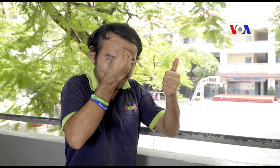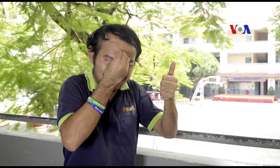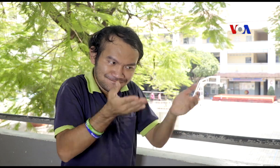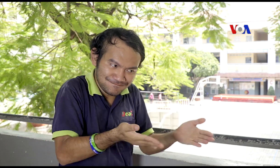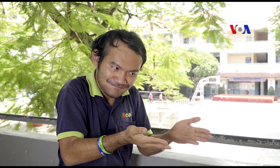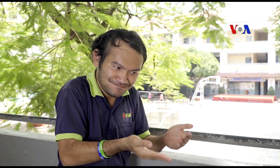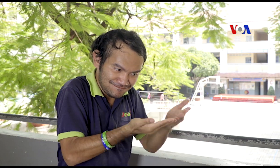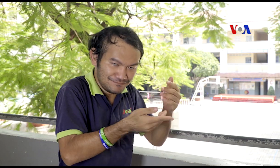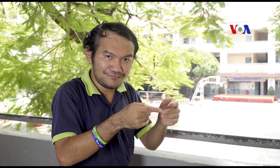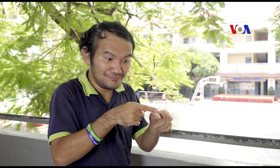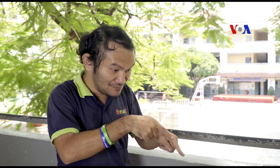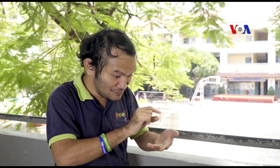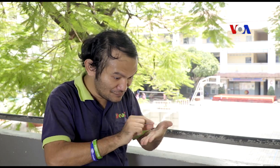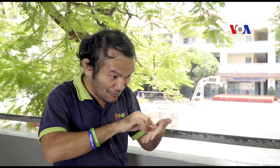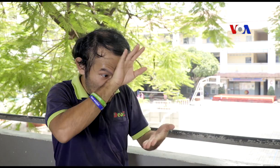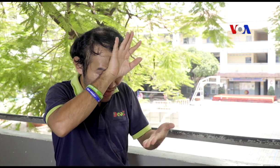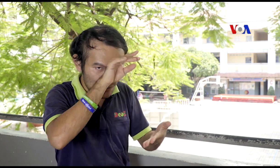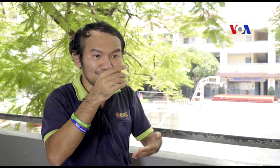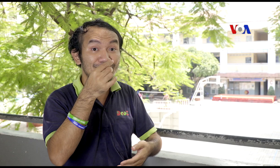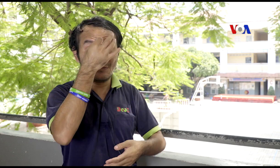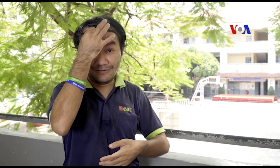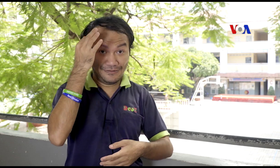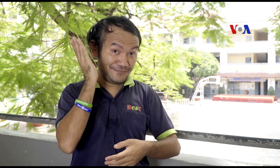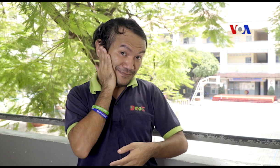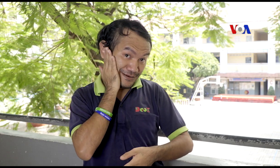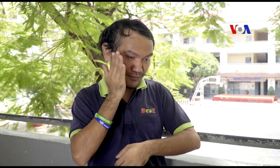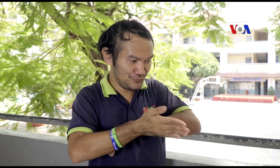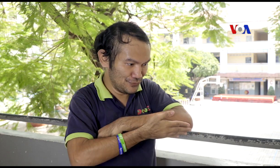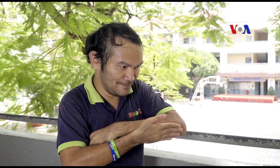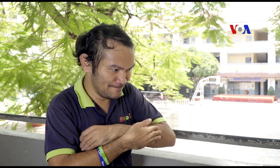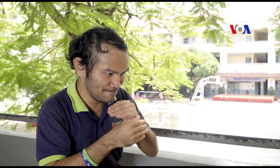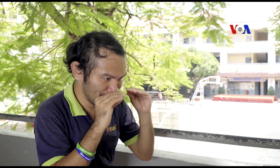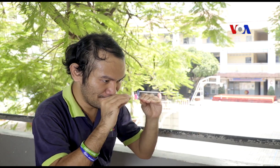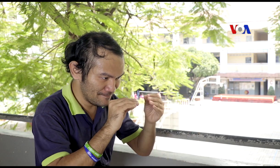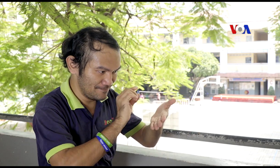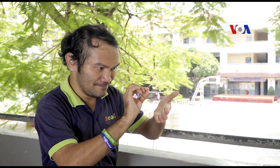Và điểm cao trong các môn học thì không quan trọng đâu.